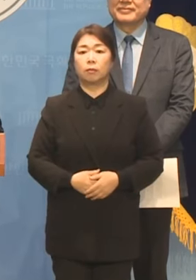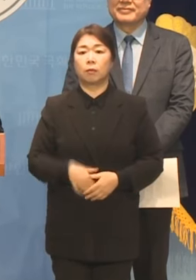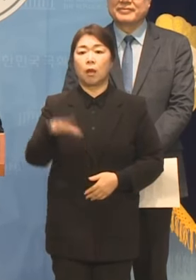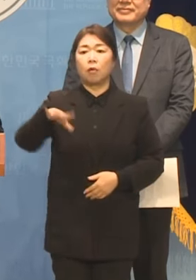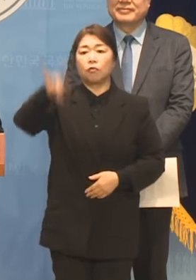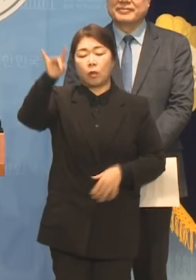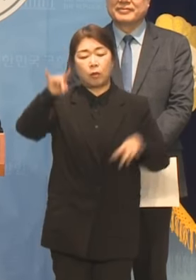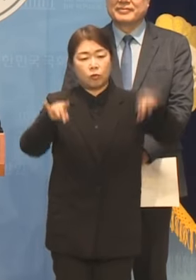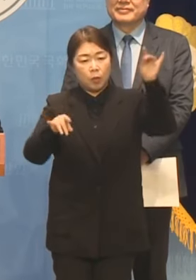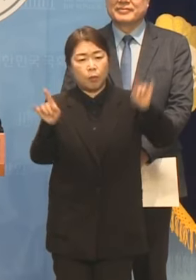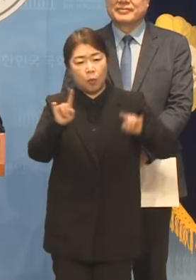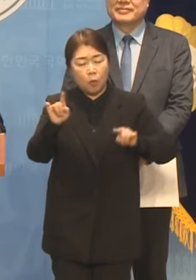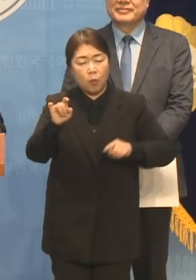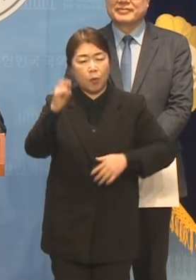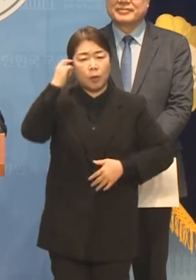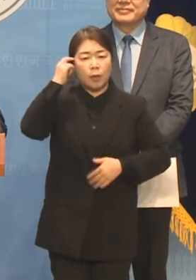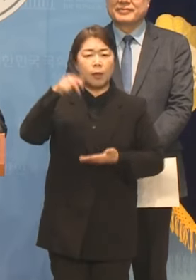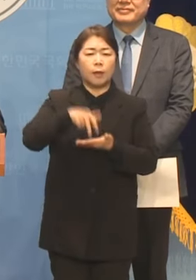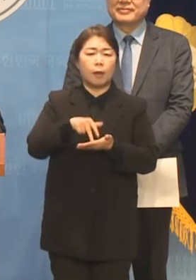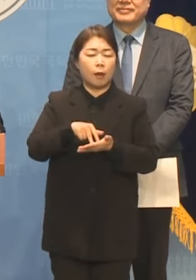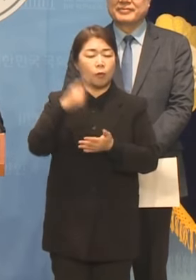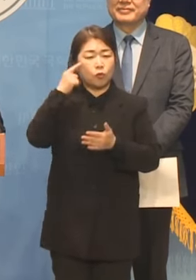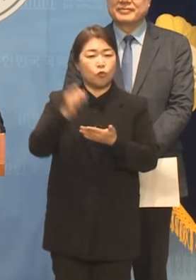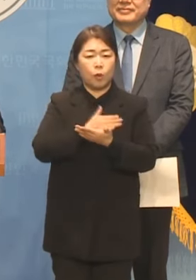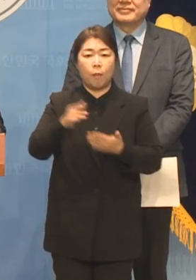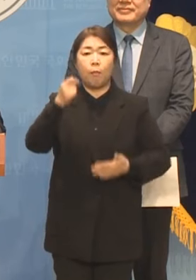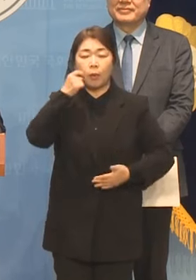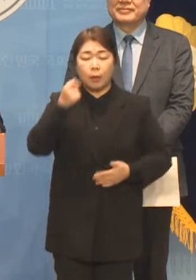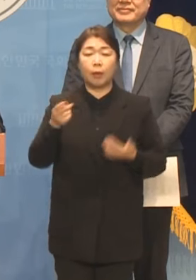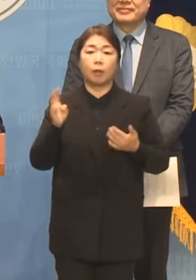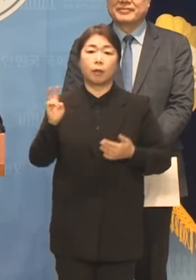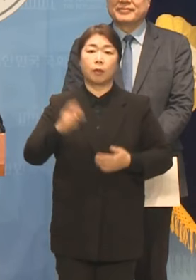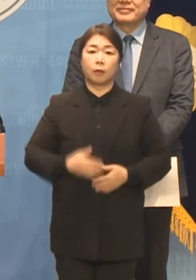무엇이 더 중요한지 구별하지 못하고